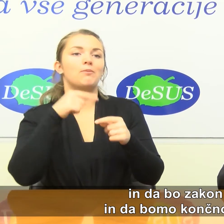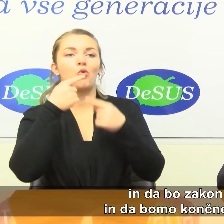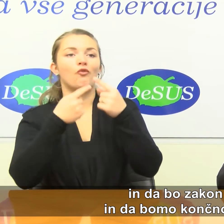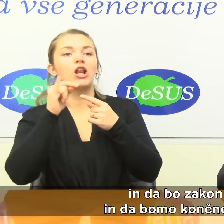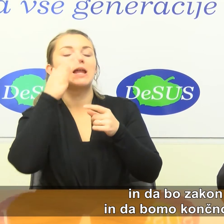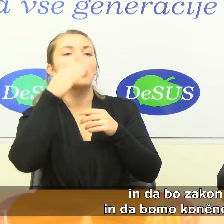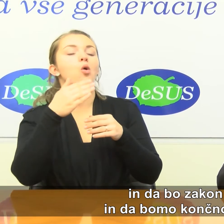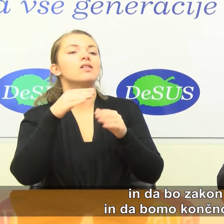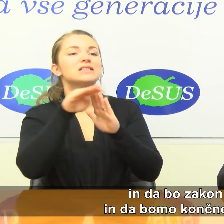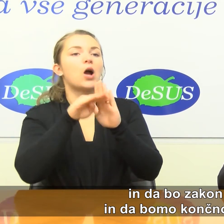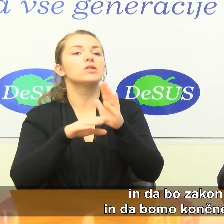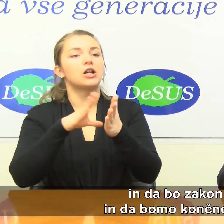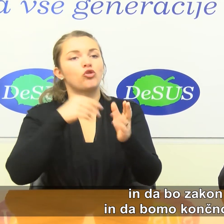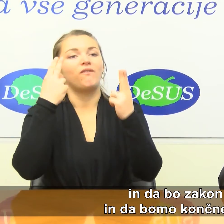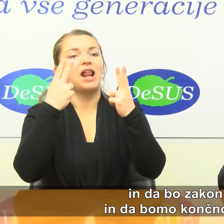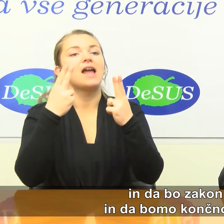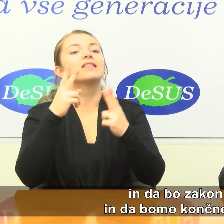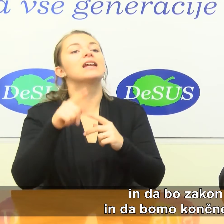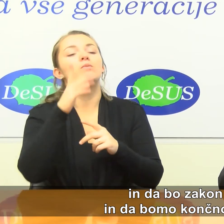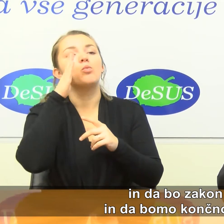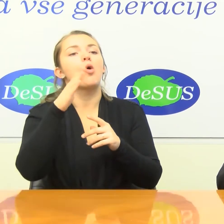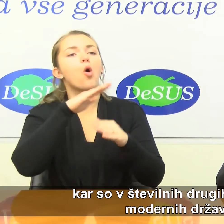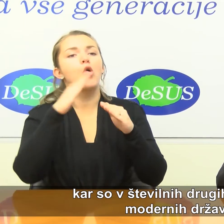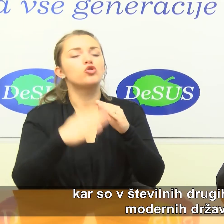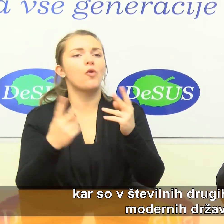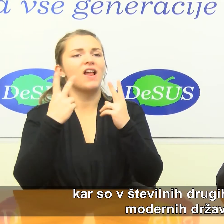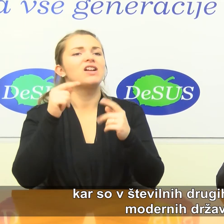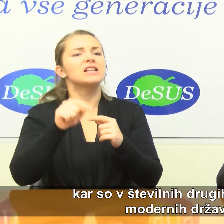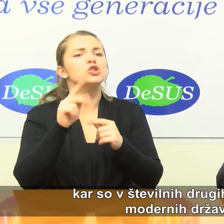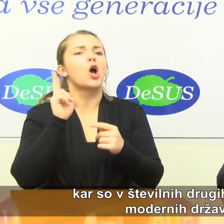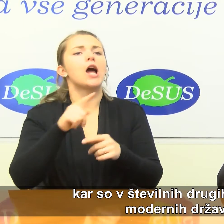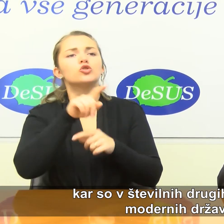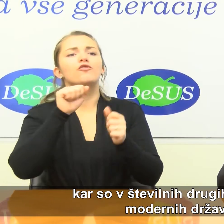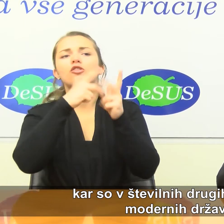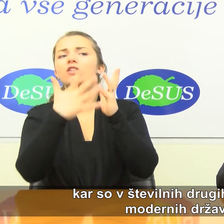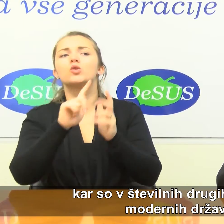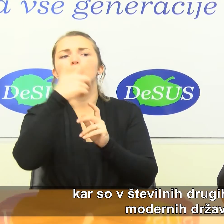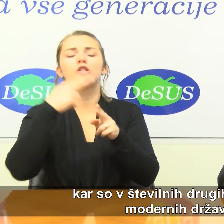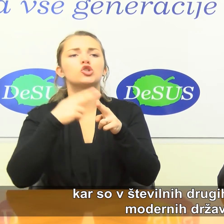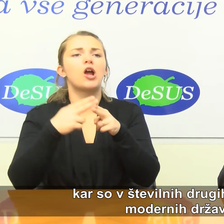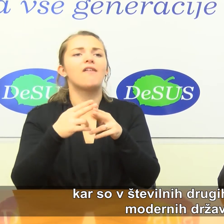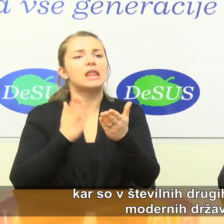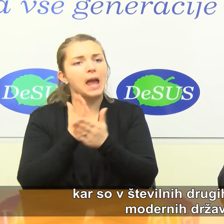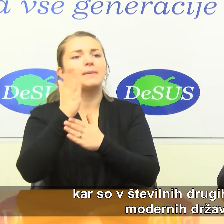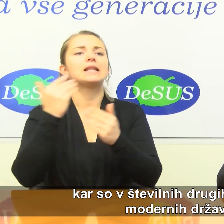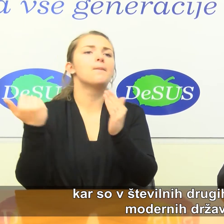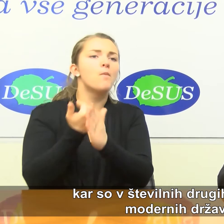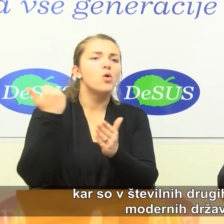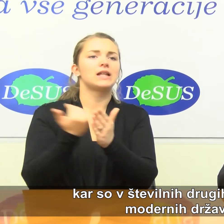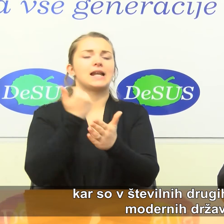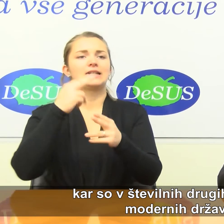govorili, da bo zakon začel veljati in da bomo končno uveljavili tisto, kar so v številnih drugih državah, naprednih,